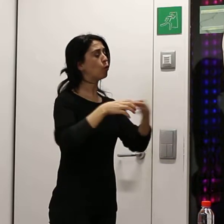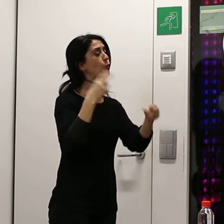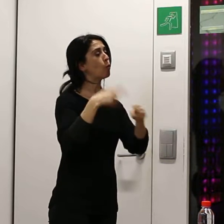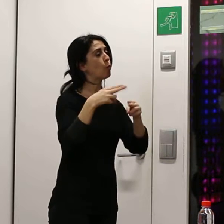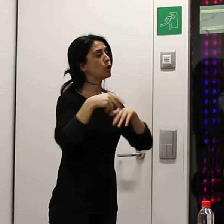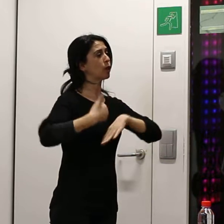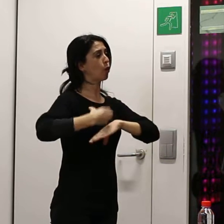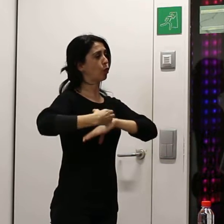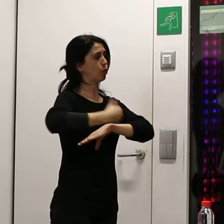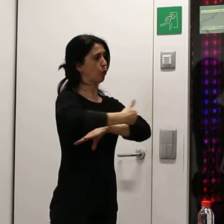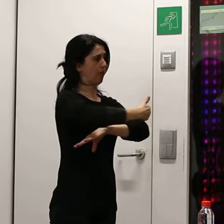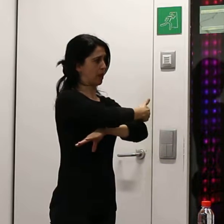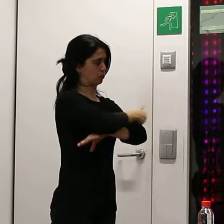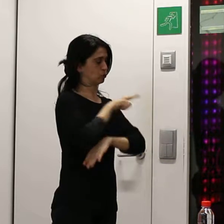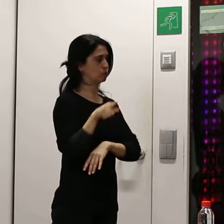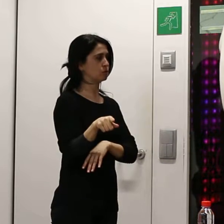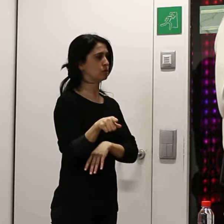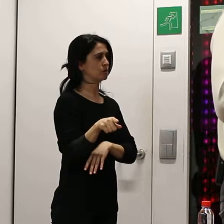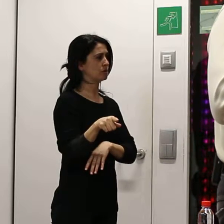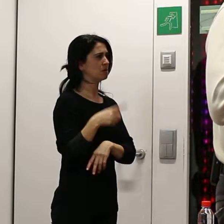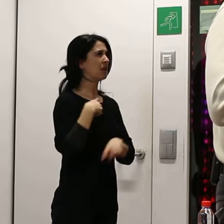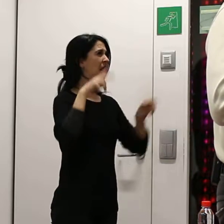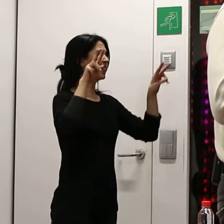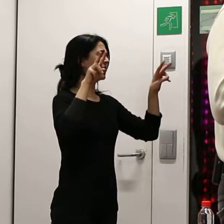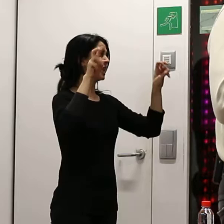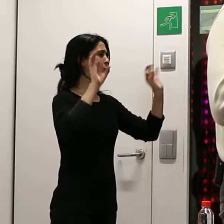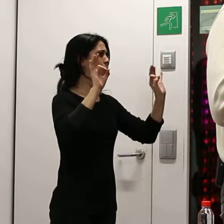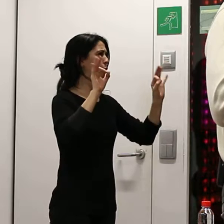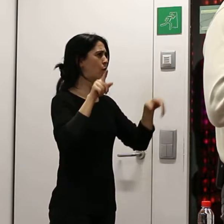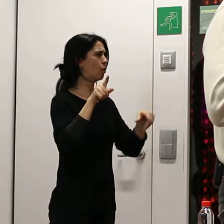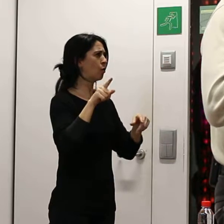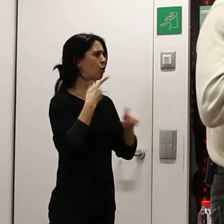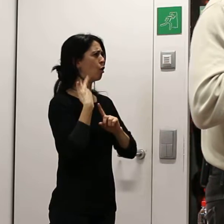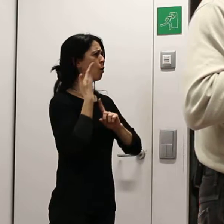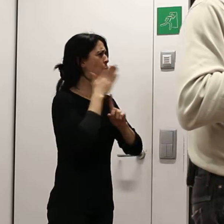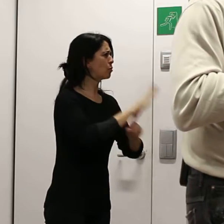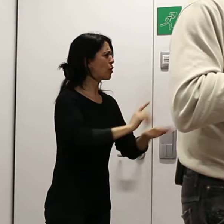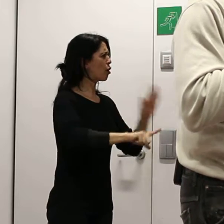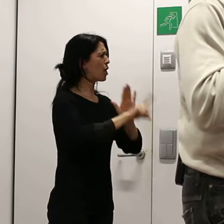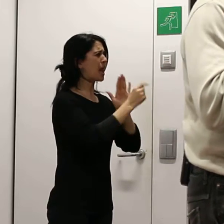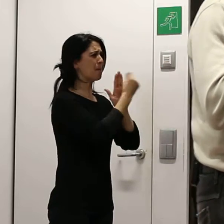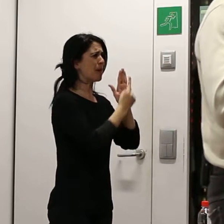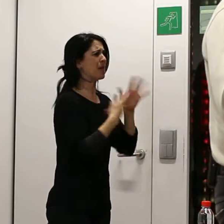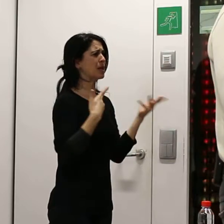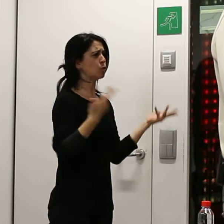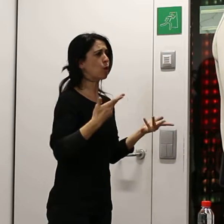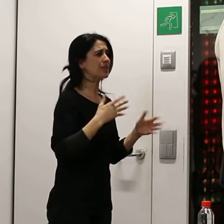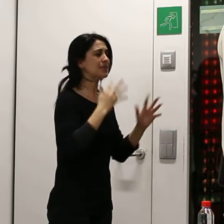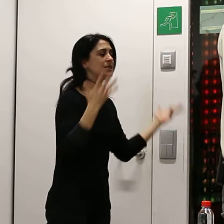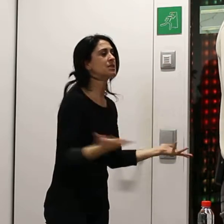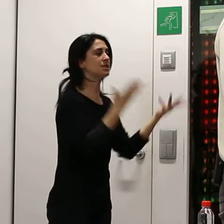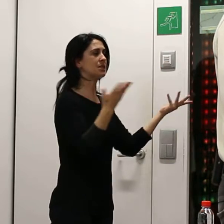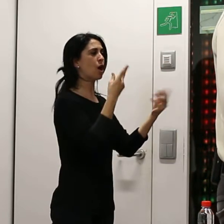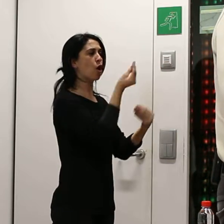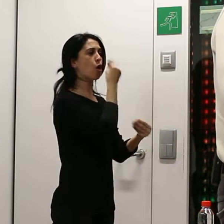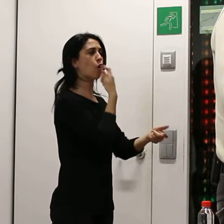que pretendía, bueno, se titulaba algo así como es proposición de ley de medidas urgentes de fomento del autoconsumo eléctrico. ¿Habéis escuchado